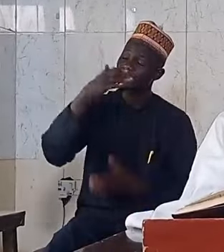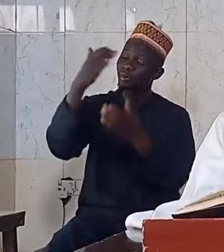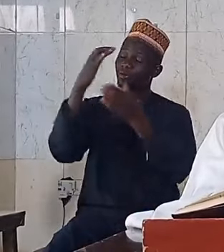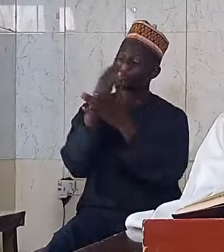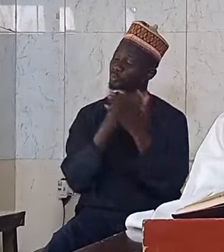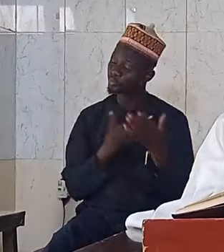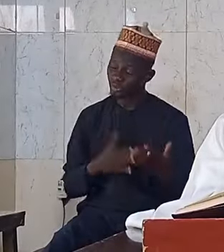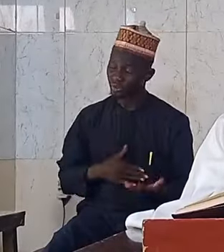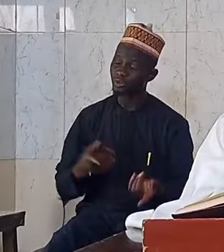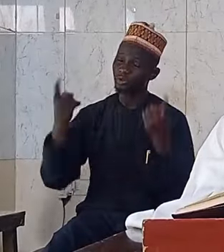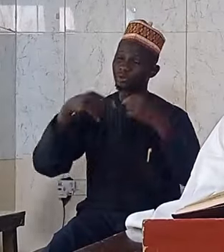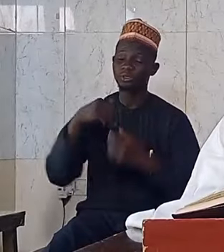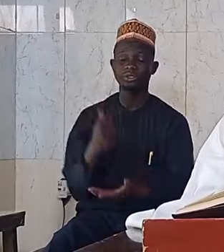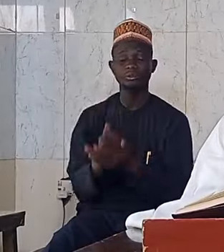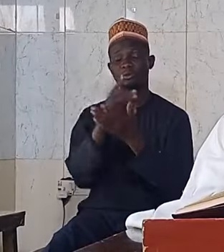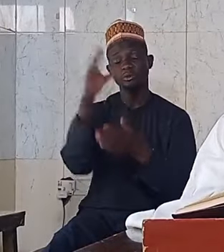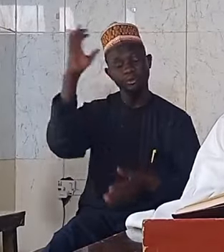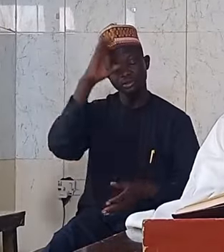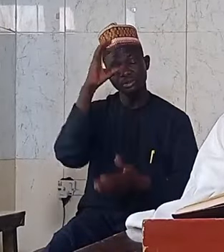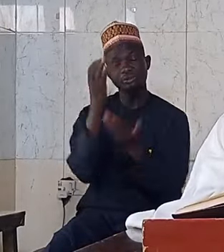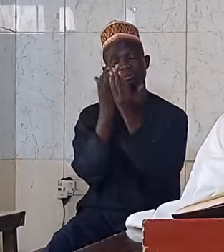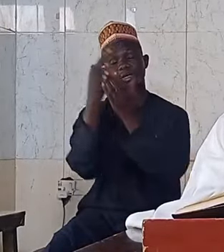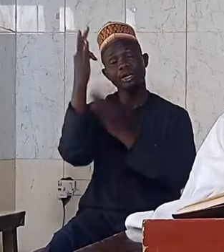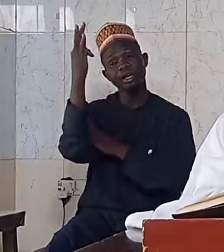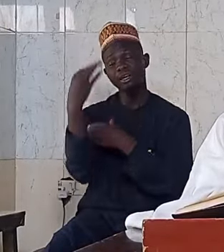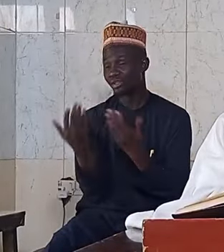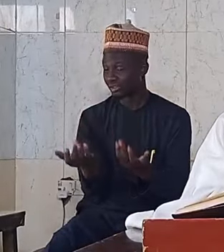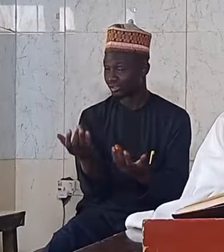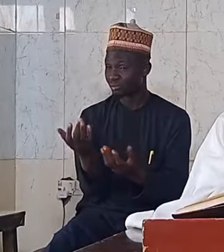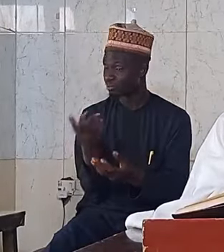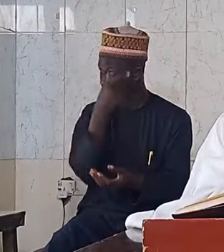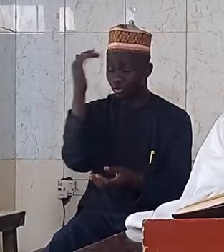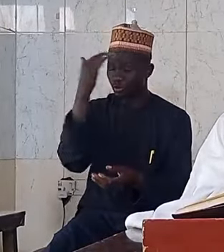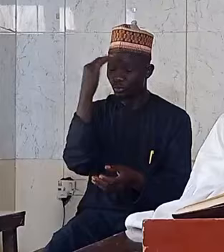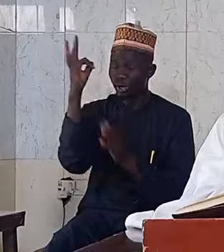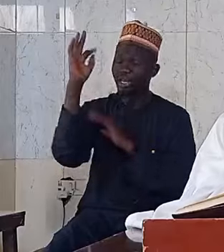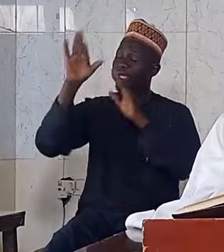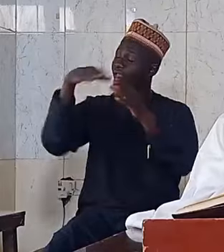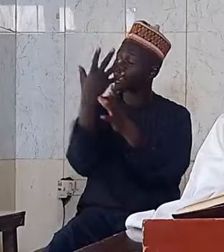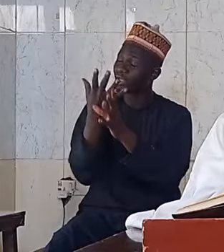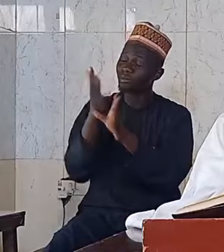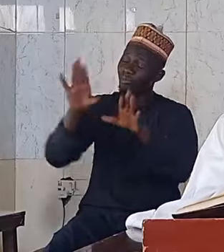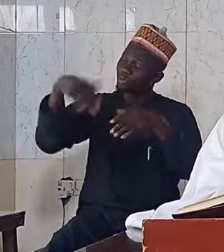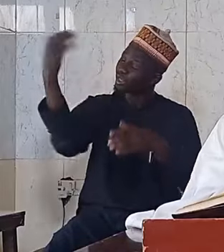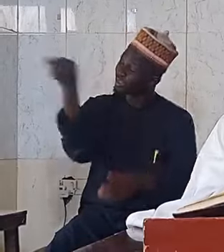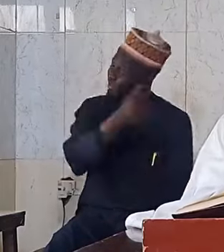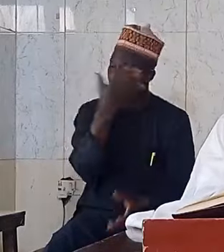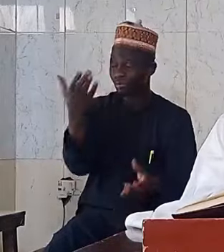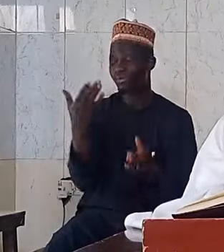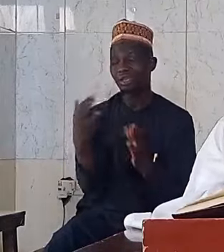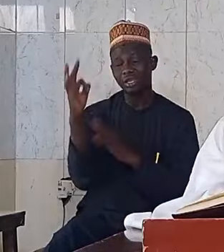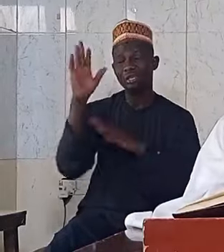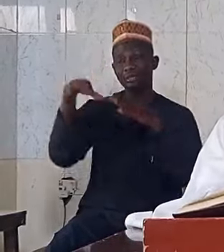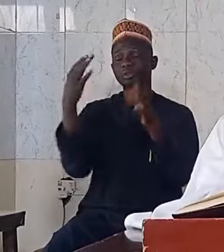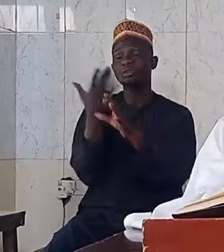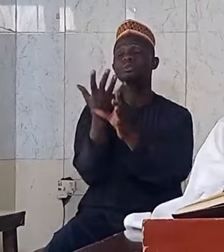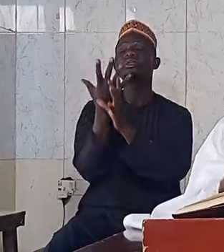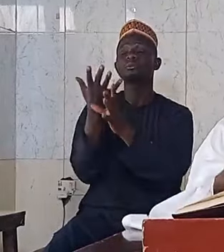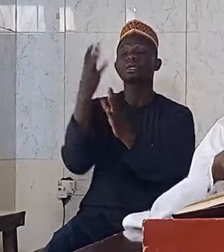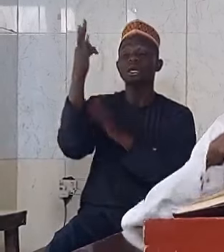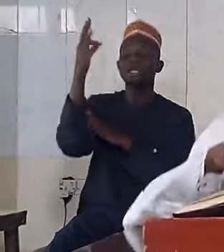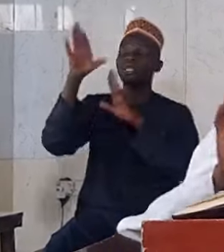taimako ne sai suka roki wa Allah haka Allah ake roko kowanne yanayi sai suka roki Allah